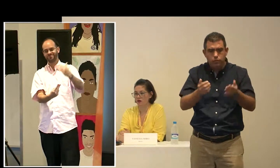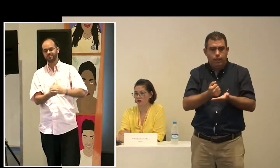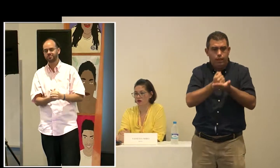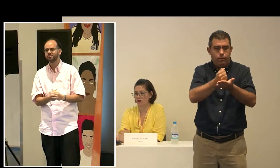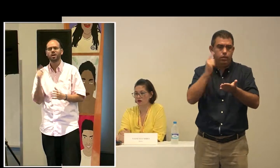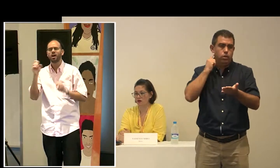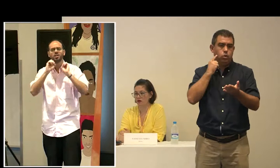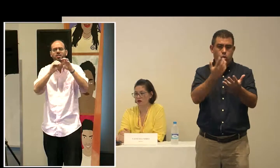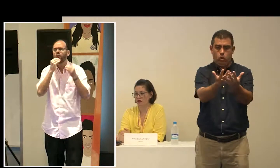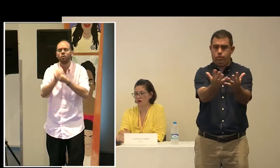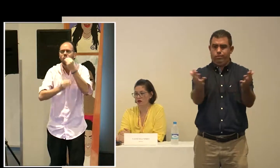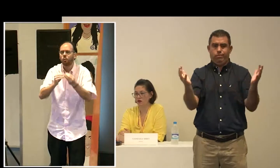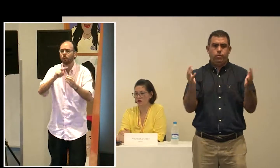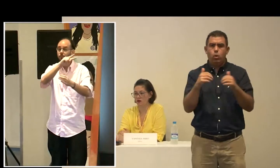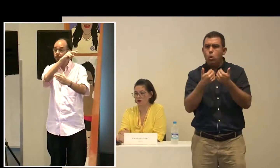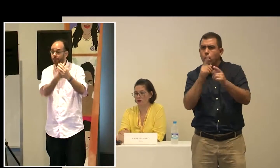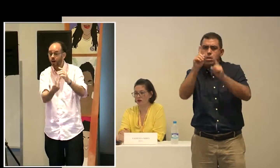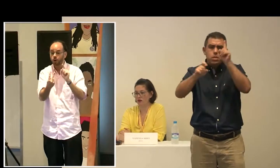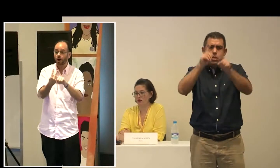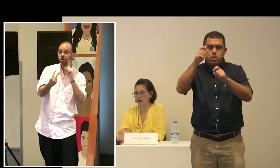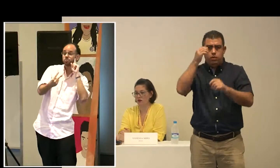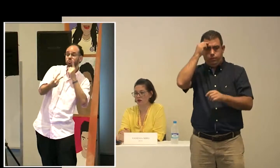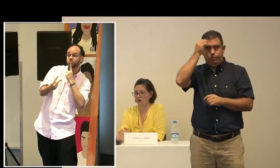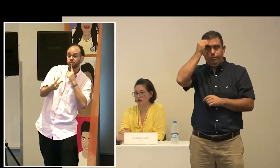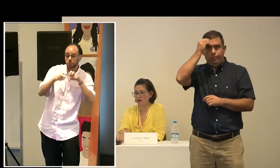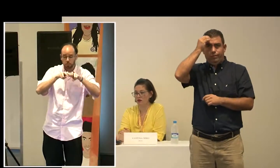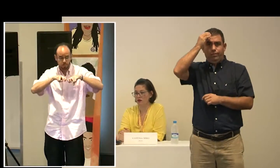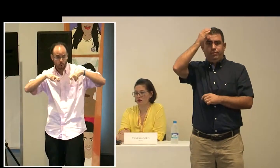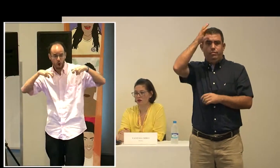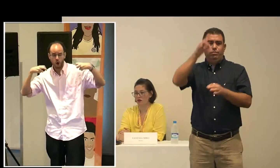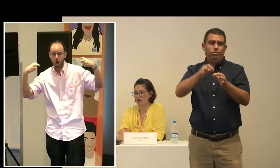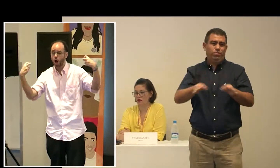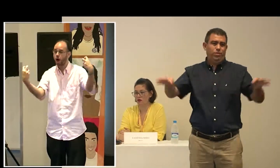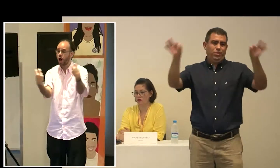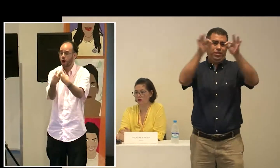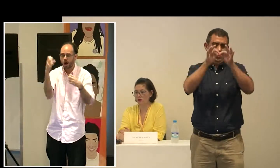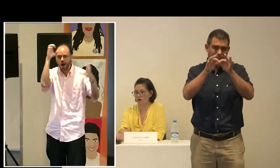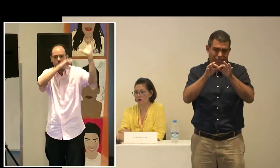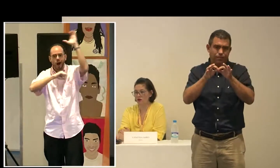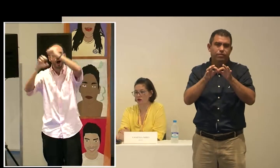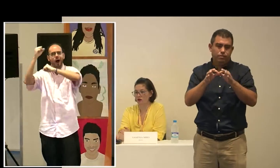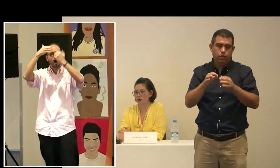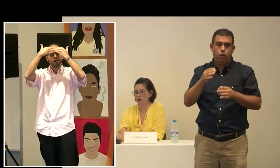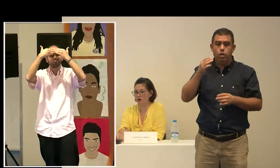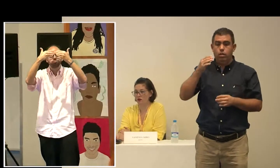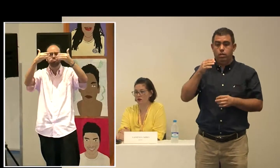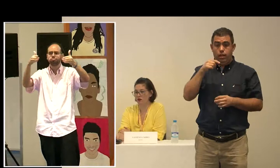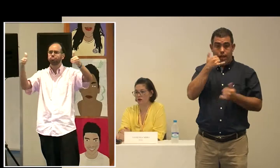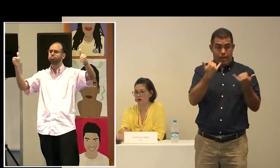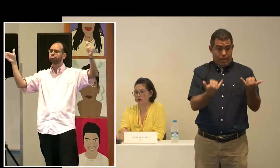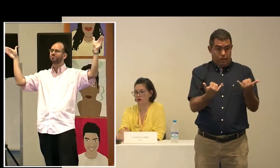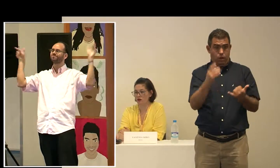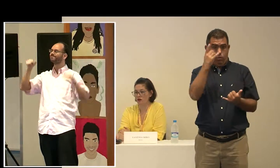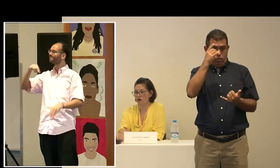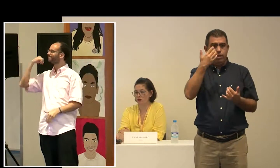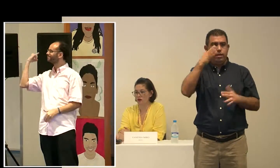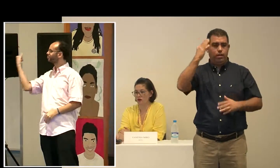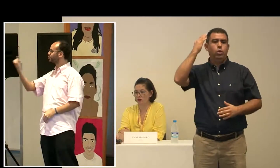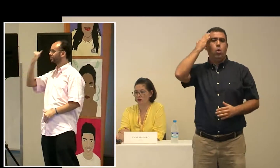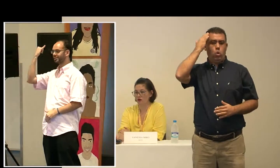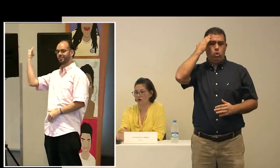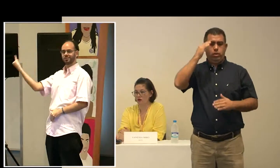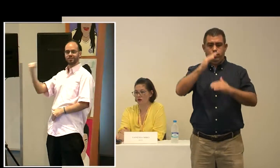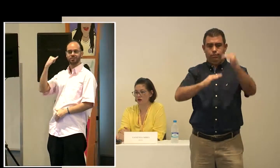e ela nos ensinou, nos deu uma palestra falando acerca do bilinguismo. Foi uma comissão de surdos, ela abriu